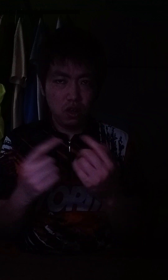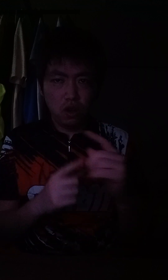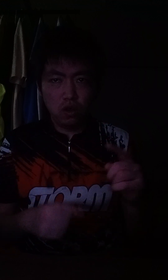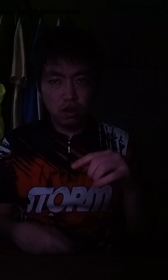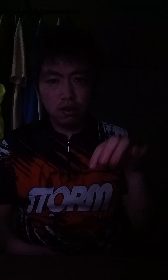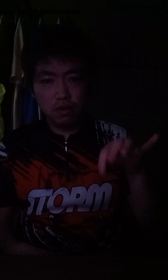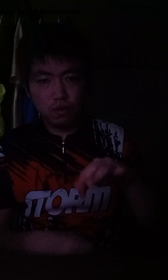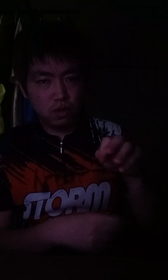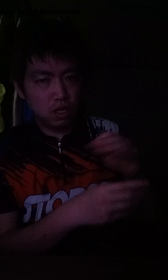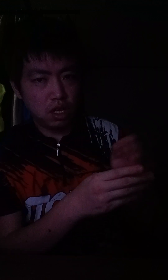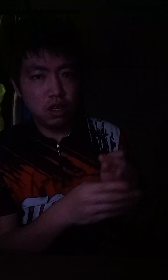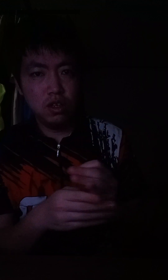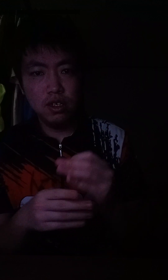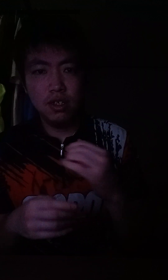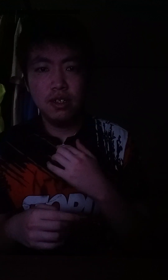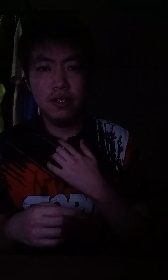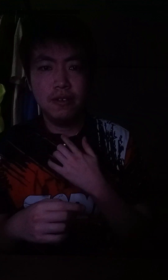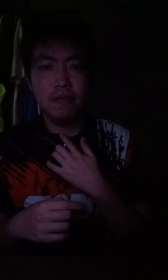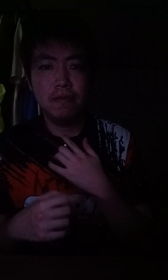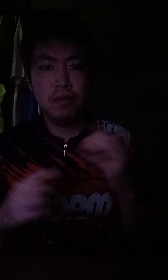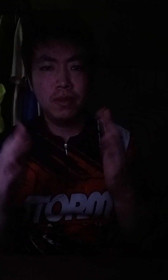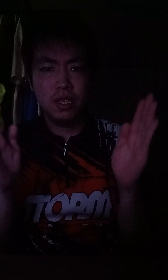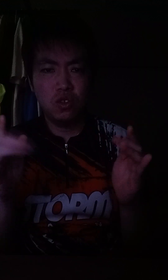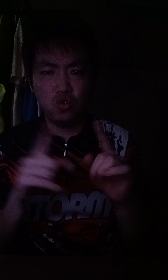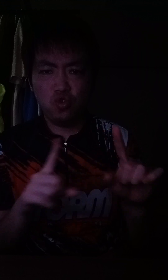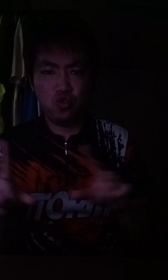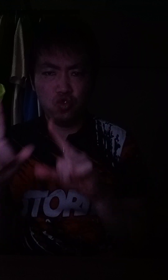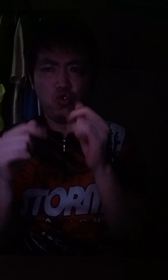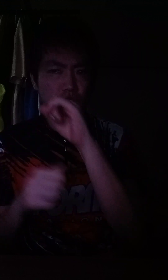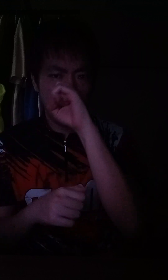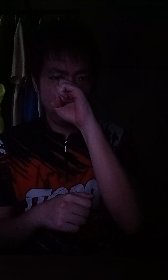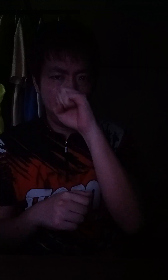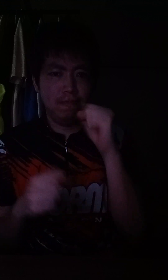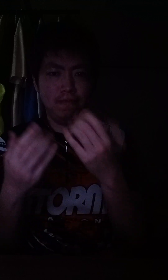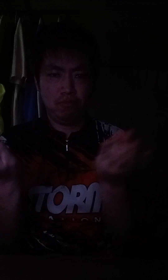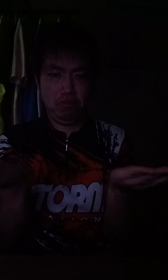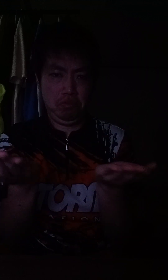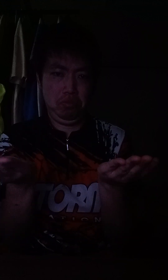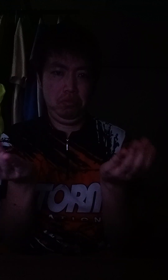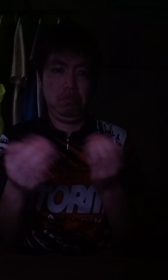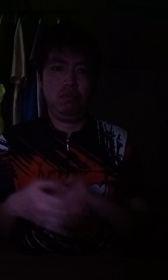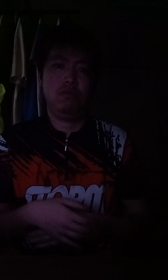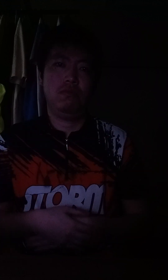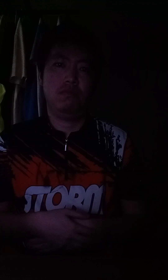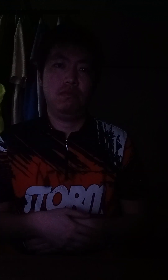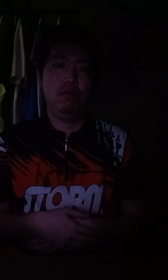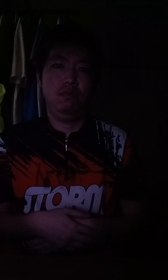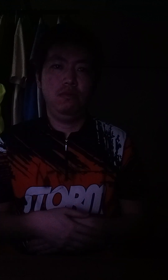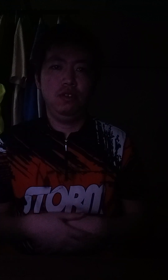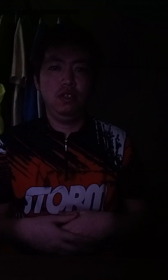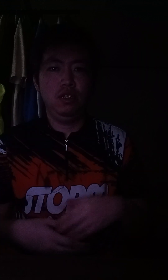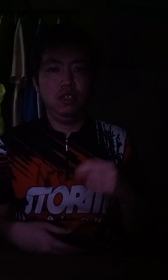건 멸치가 아니라 그냥 아빠가 해준 게 좋은 건지도 모릅니다. 현아, 너 이거